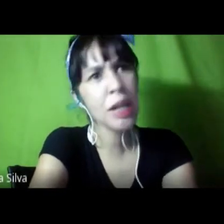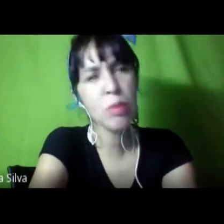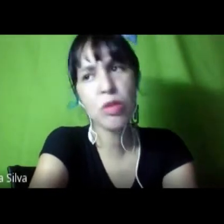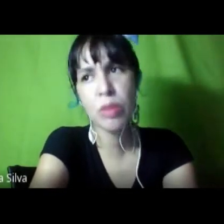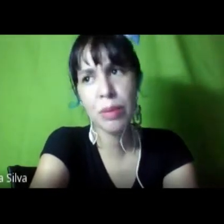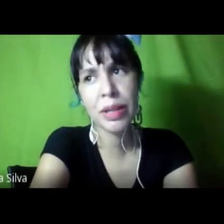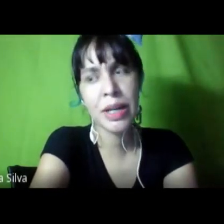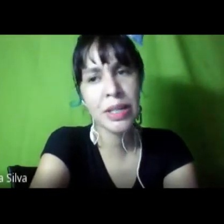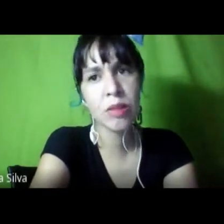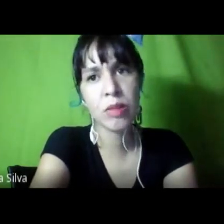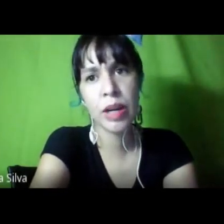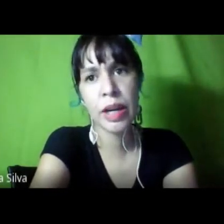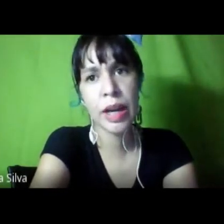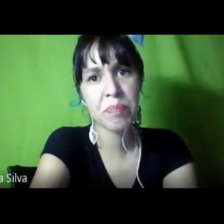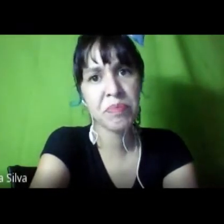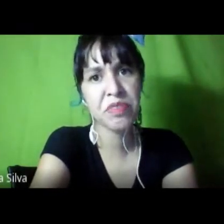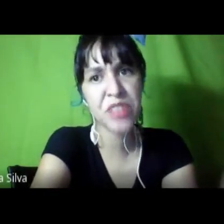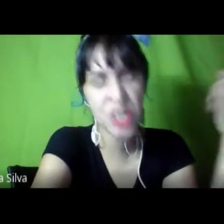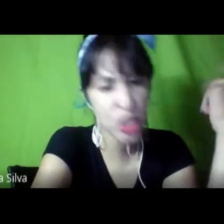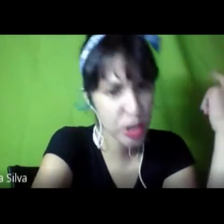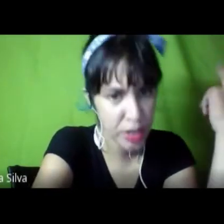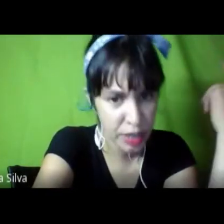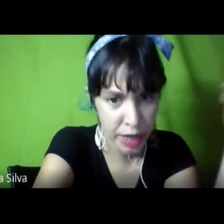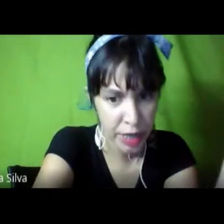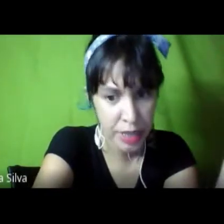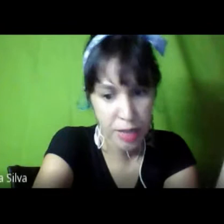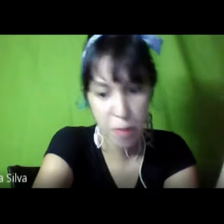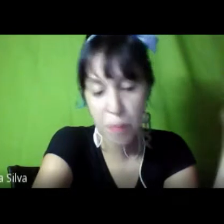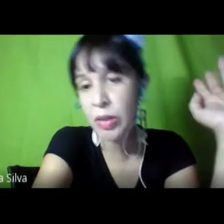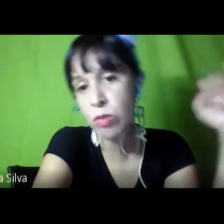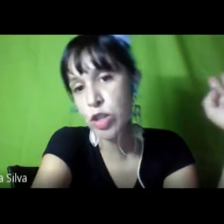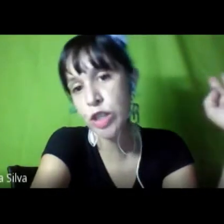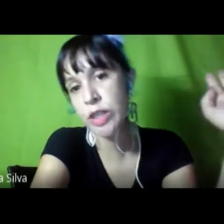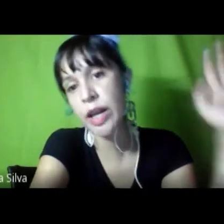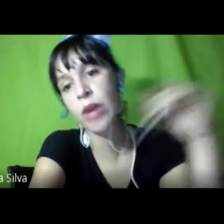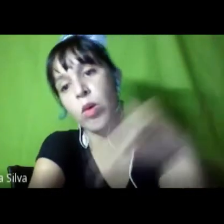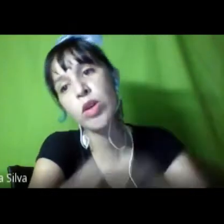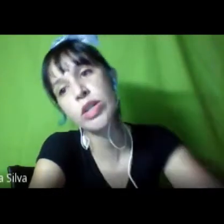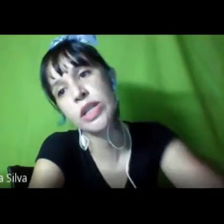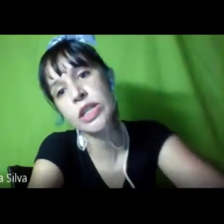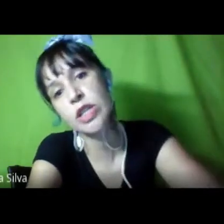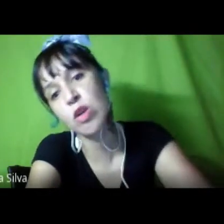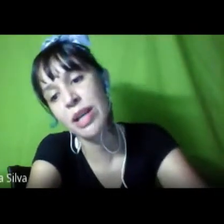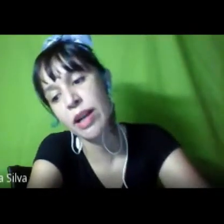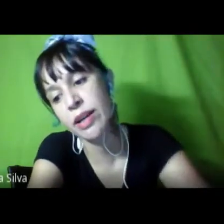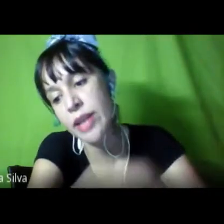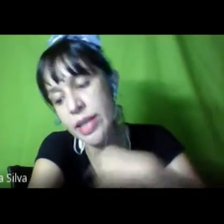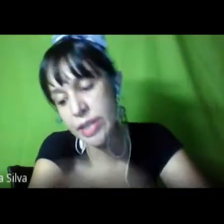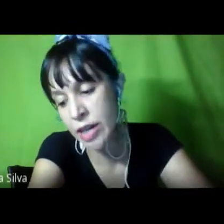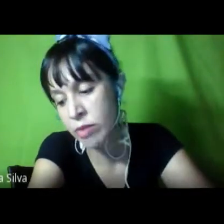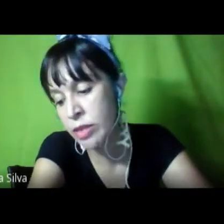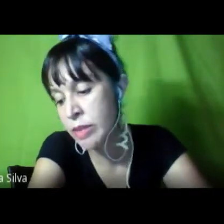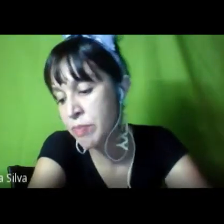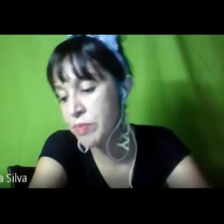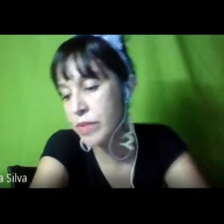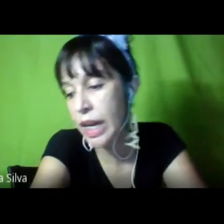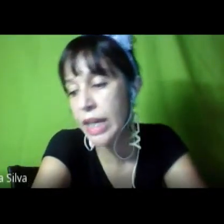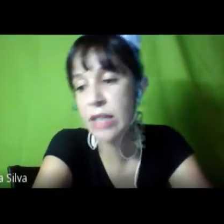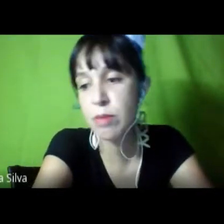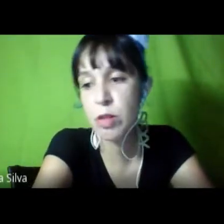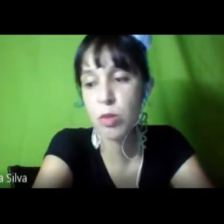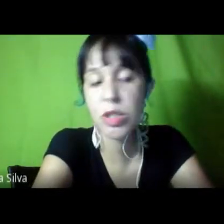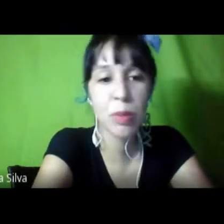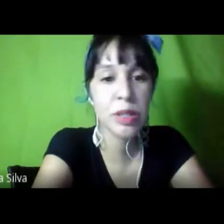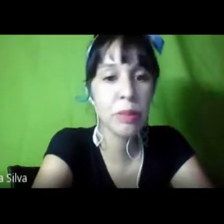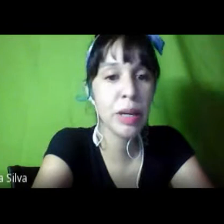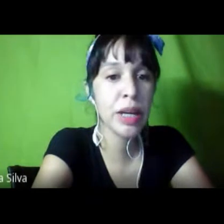precisa ser nem há muito tempo atrás, não. Há 20 anos atrás, não tinha. Era quando as crianças cresciam, né? E